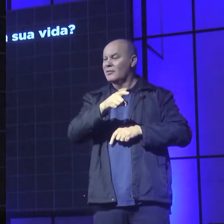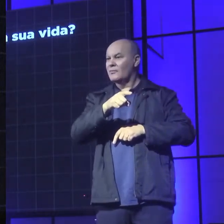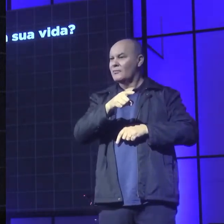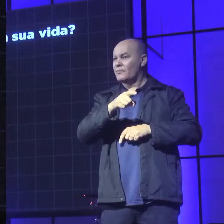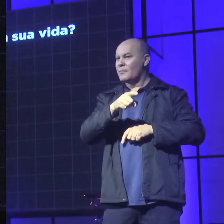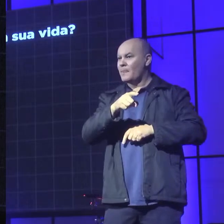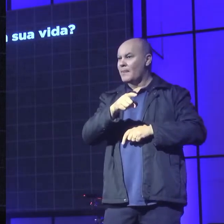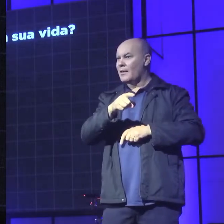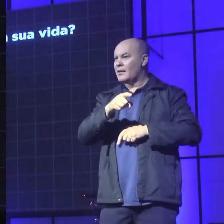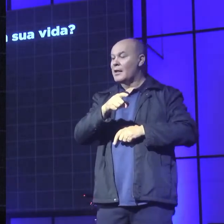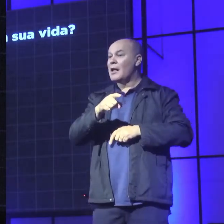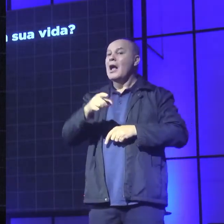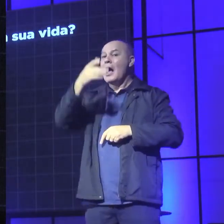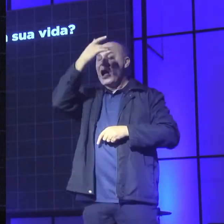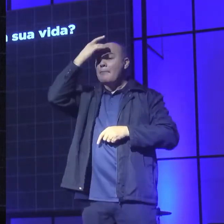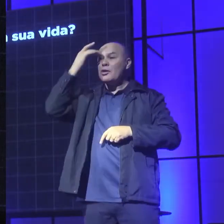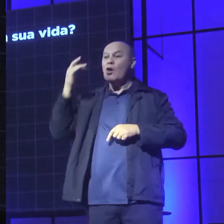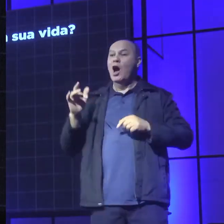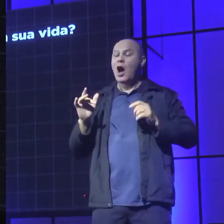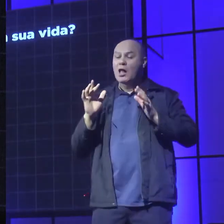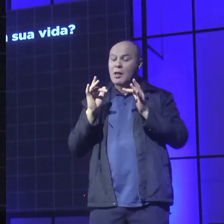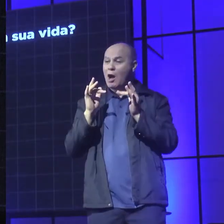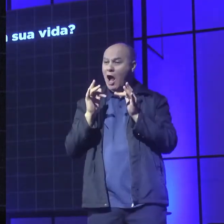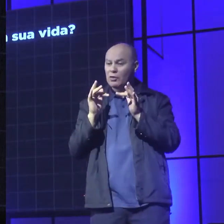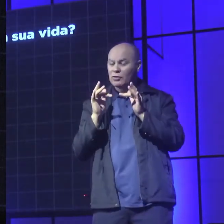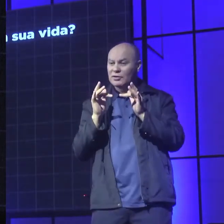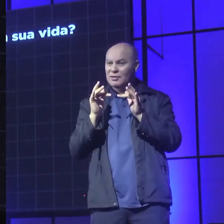dela dar certo.